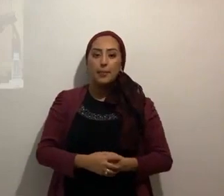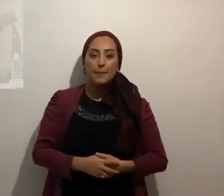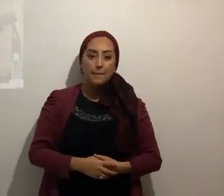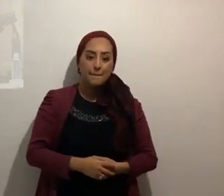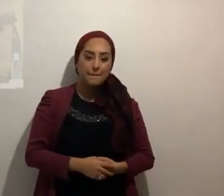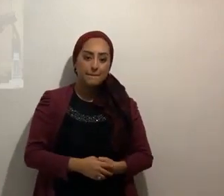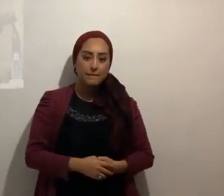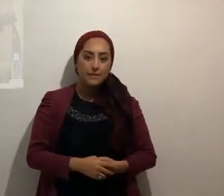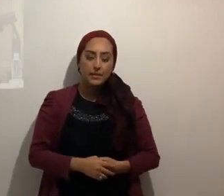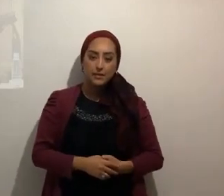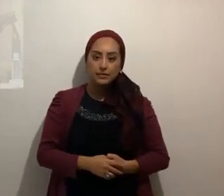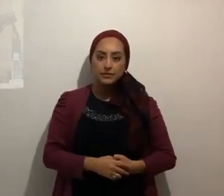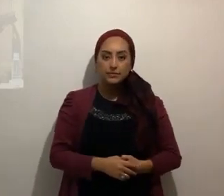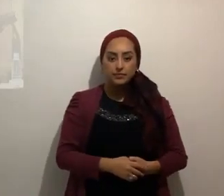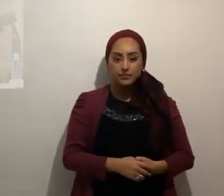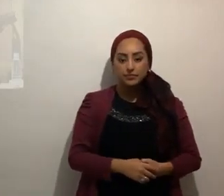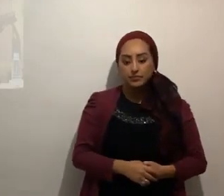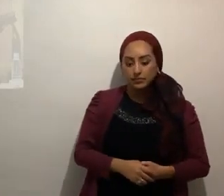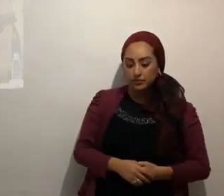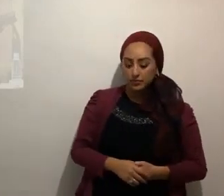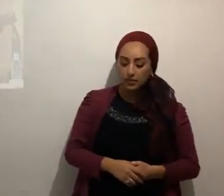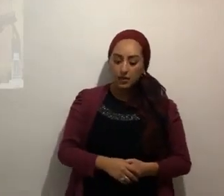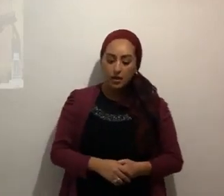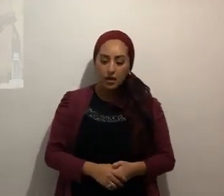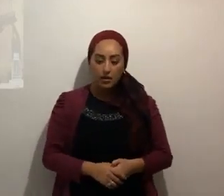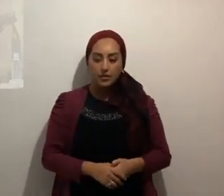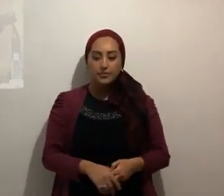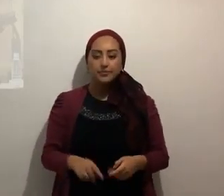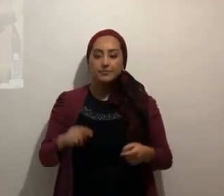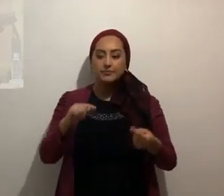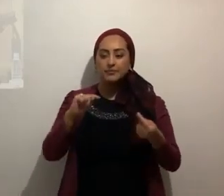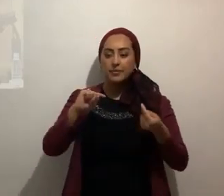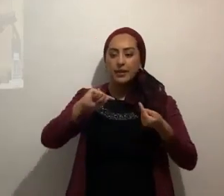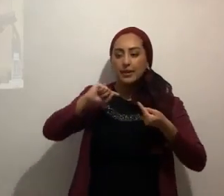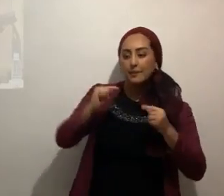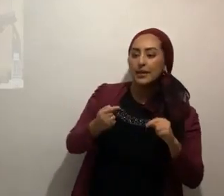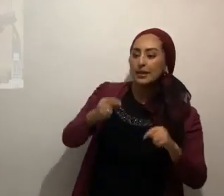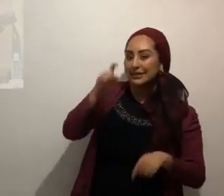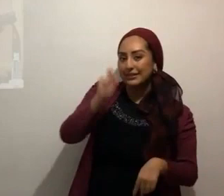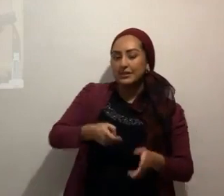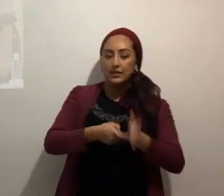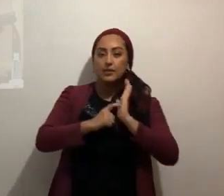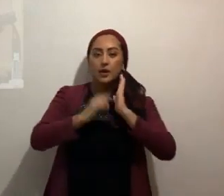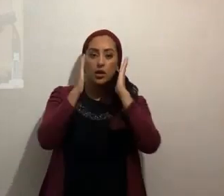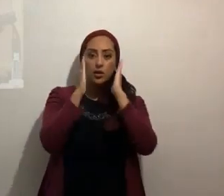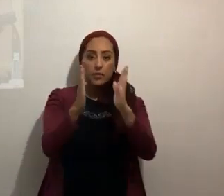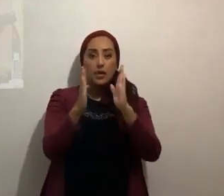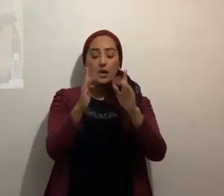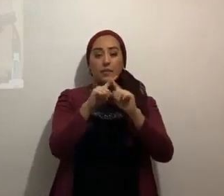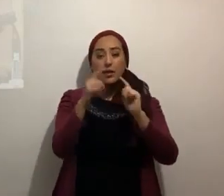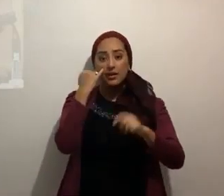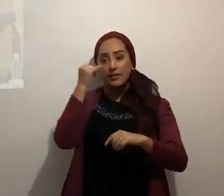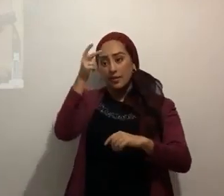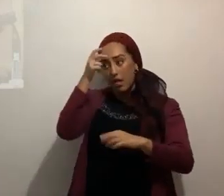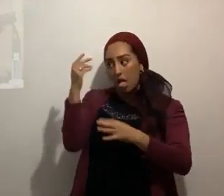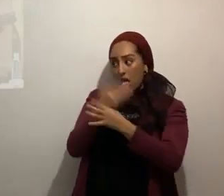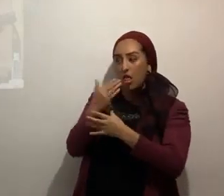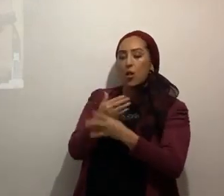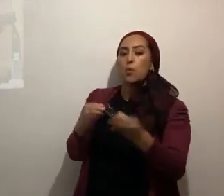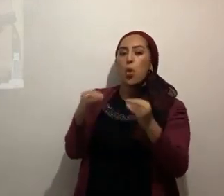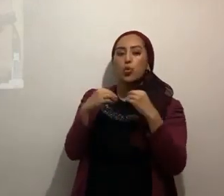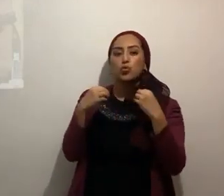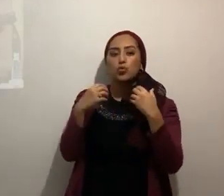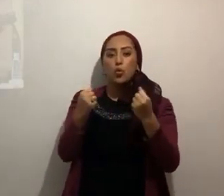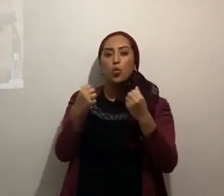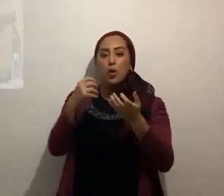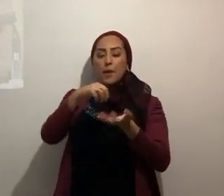final, 63 ahora. Entonces el dolor exige atención, pero si es por un ataque satánico, con mayor razón va a